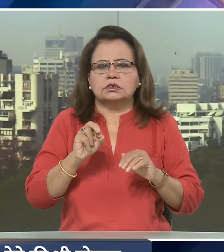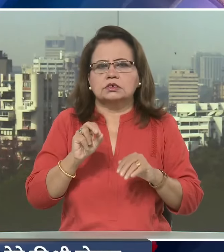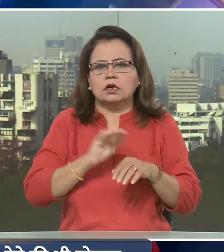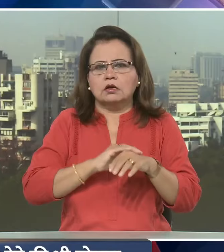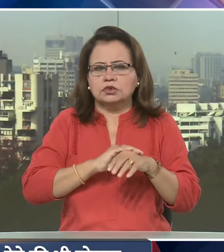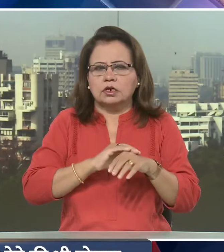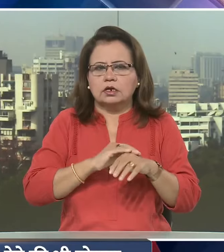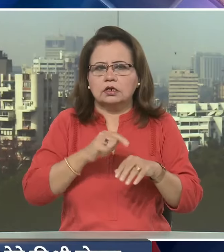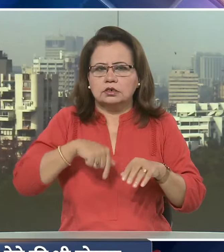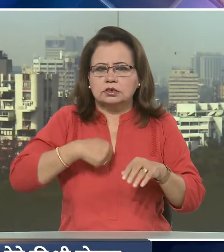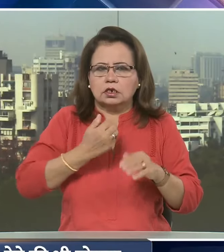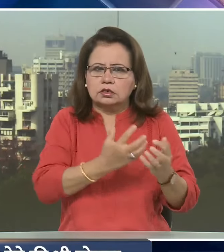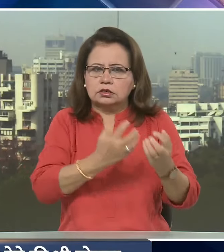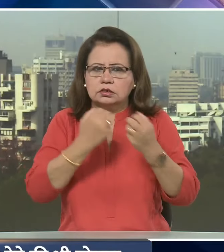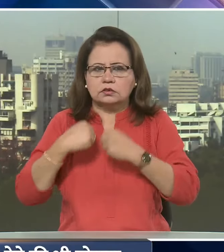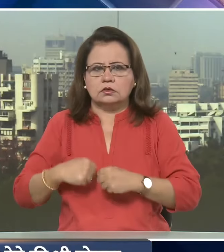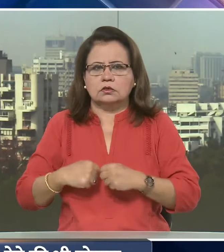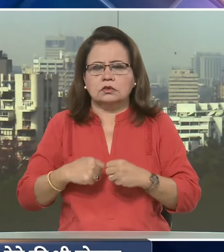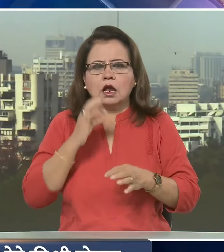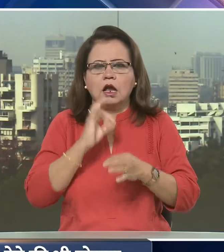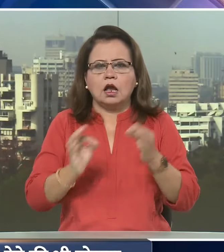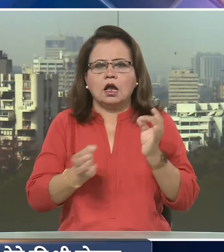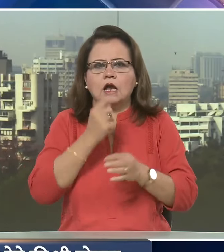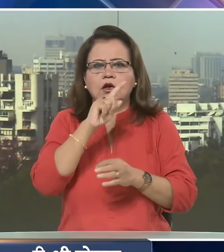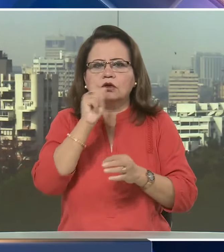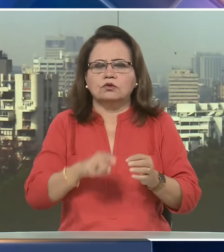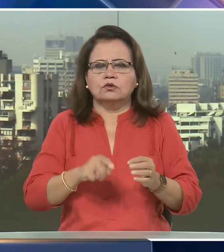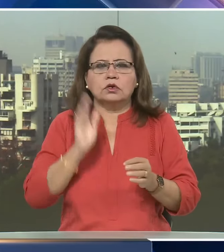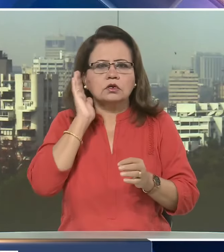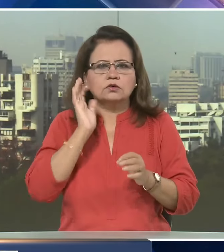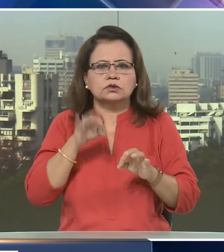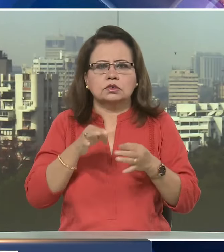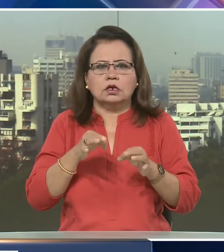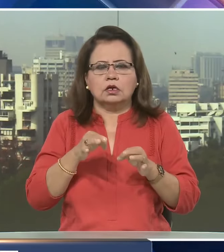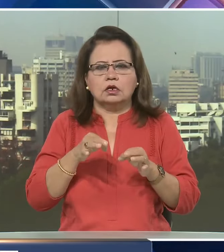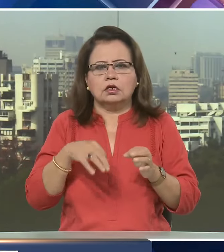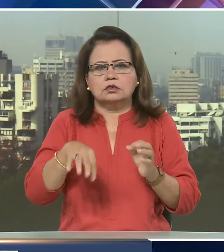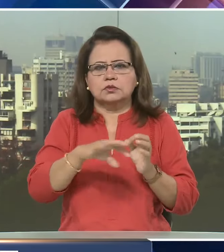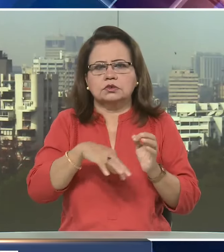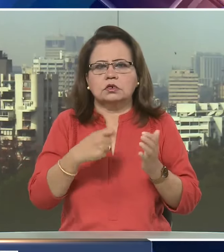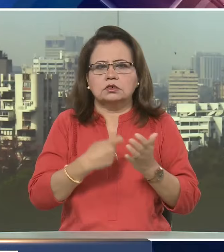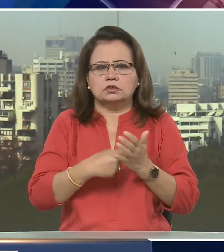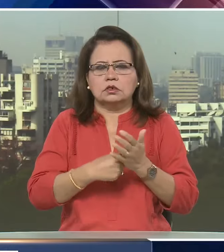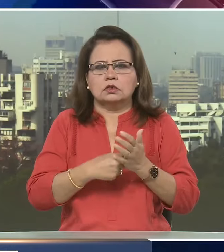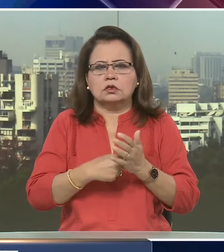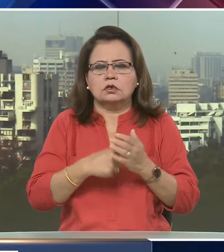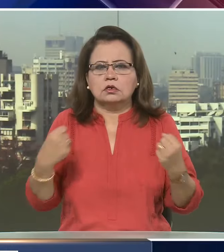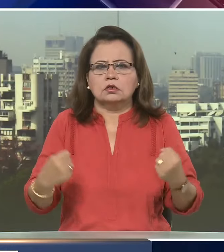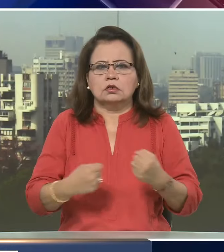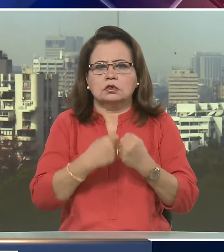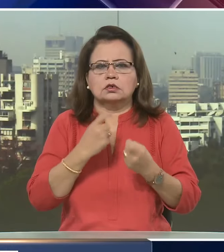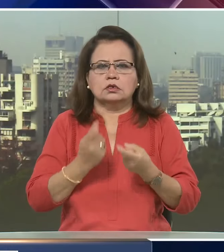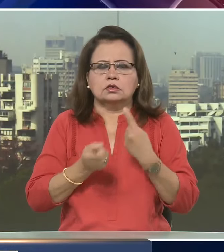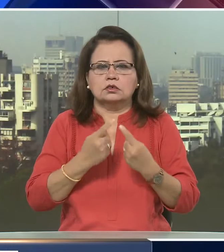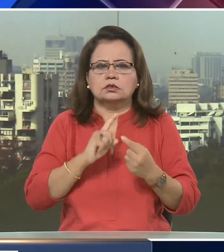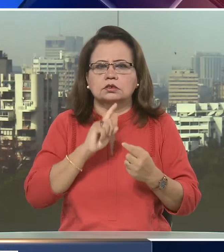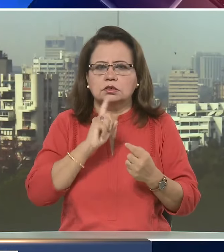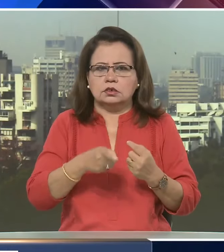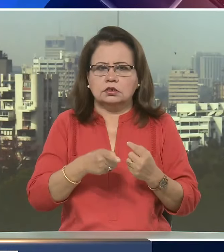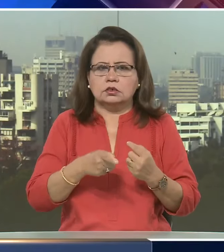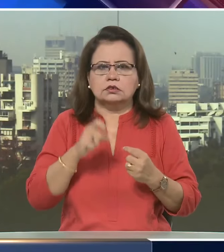रहे। आग लगने के कारणों का पता नहीं चल पाया है। इसी बीच राज्य सरकार ने दुर्घटना की जांच के आदेश दे दिए